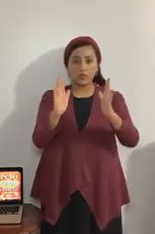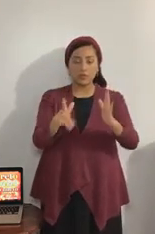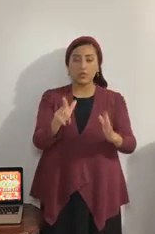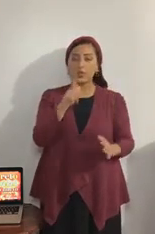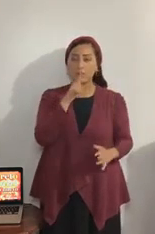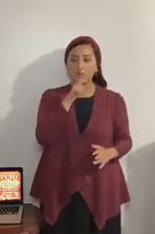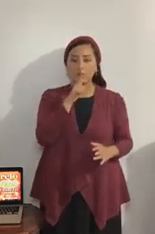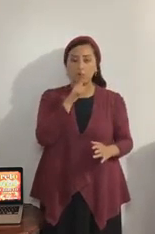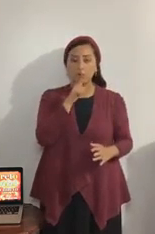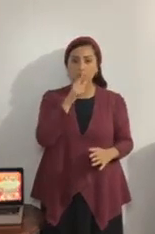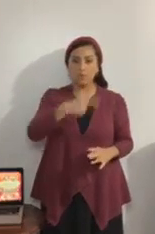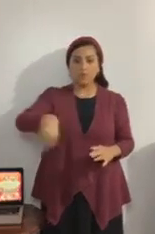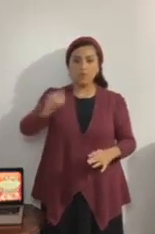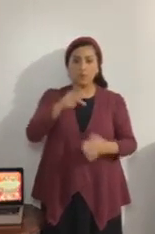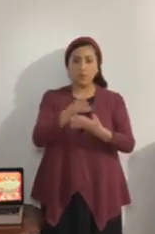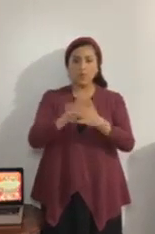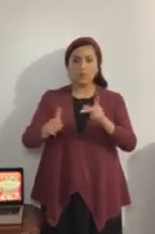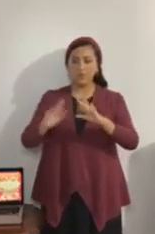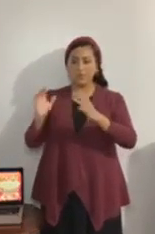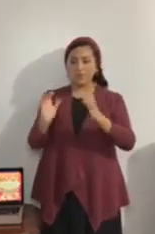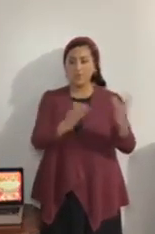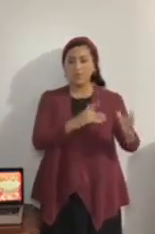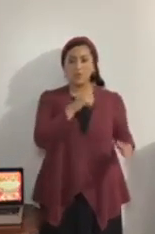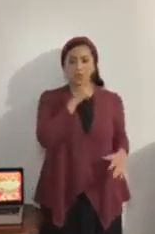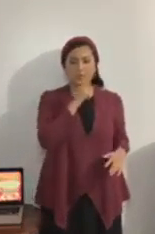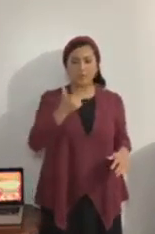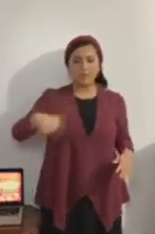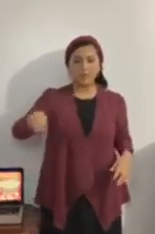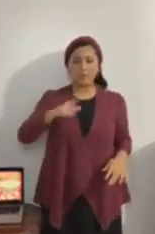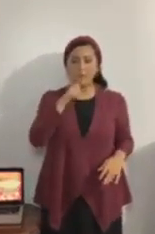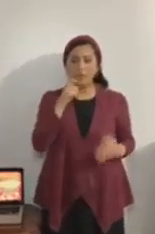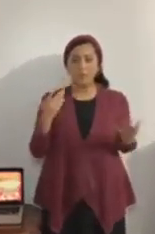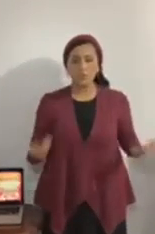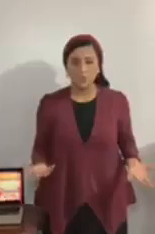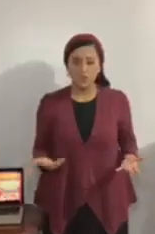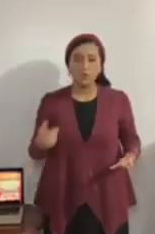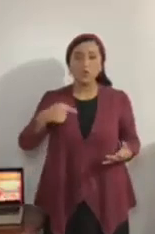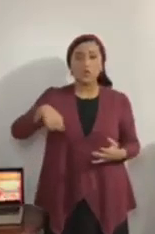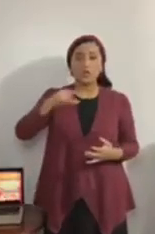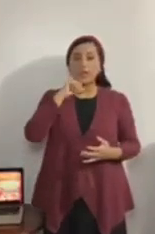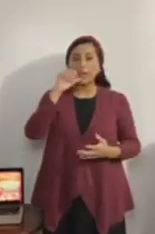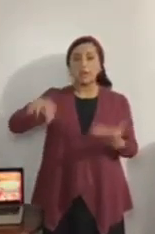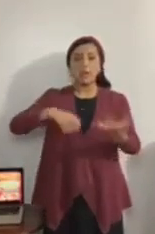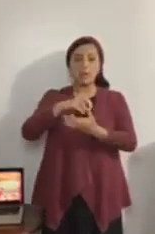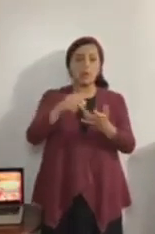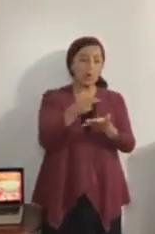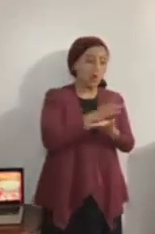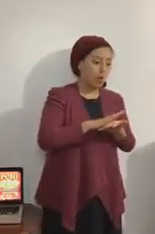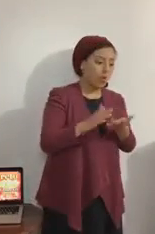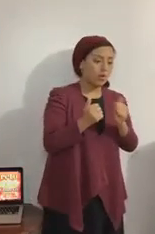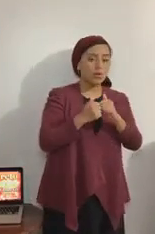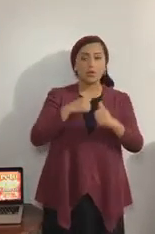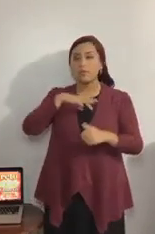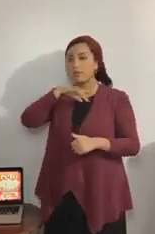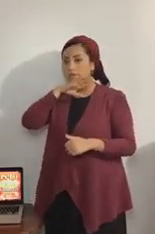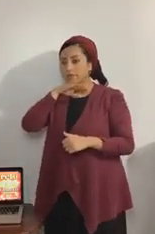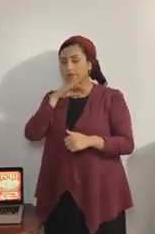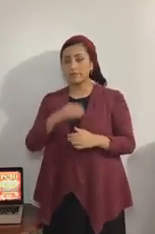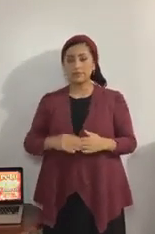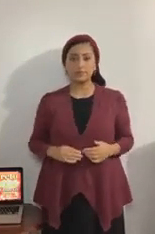son ese remanente? ¿Quiénes son ese remanente? Anótalo. Los que no mezclan lo kadosh con lo inmundo. Porque ¿qué comunión tiene